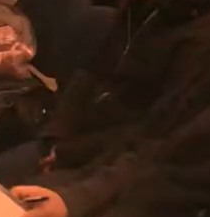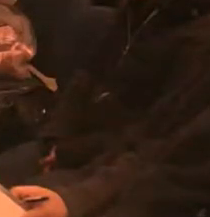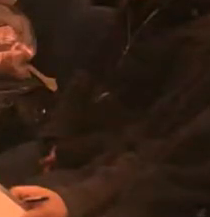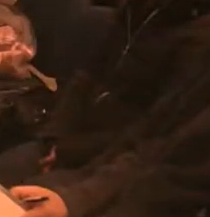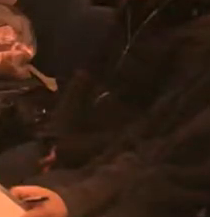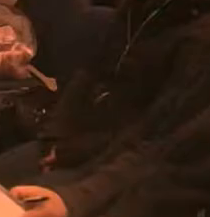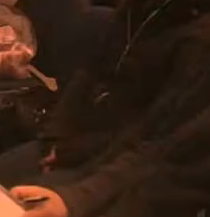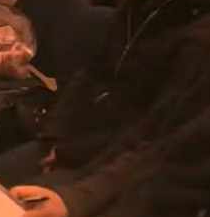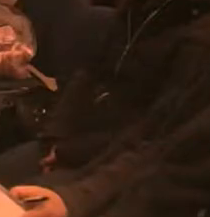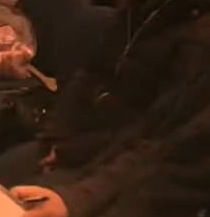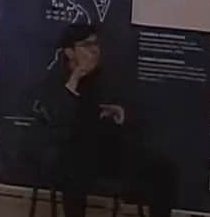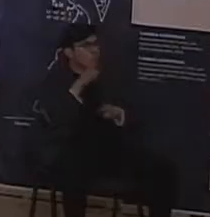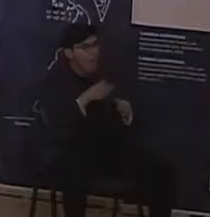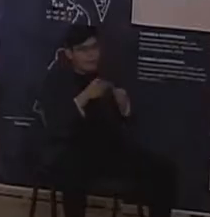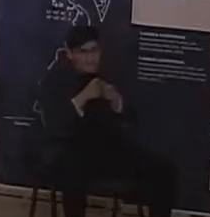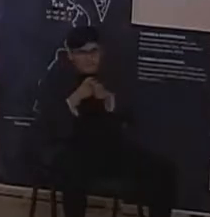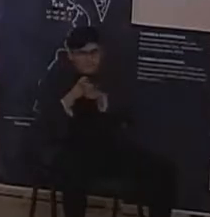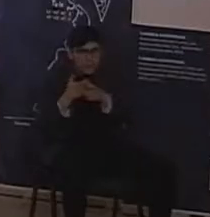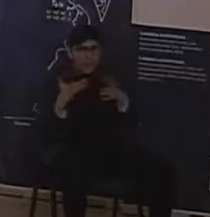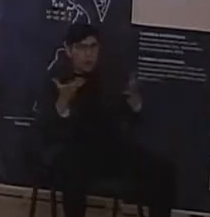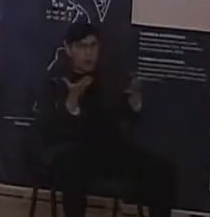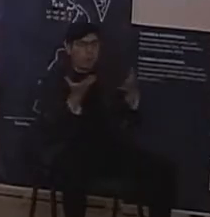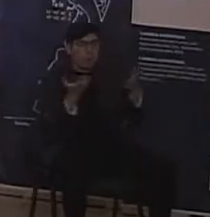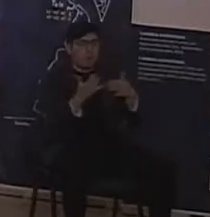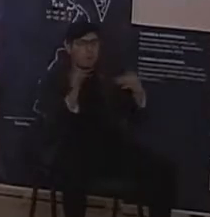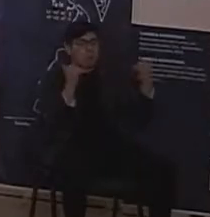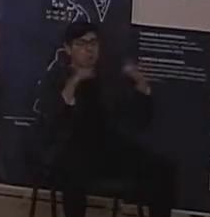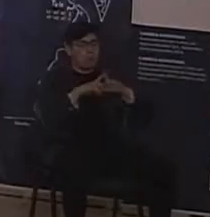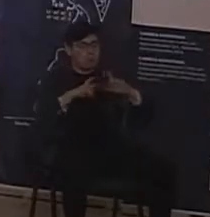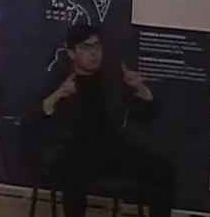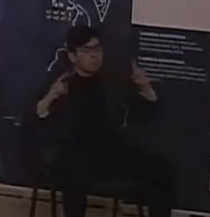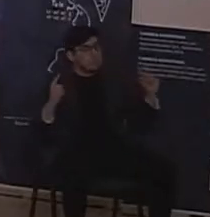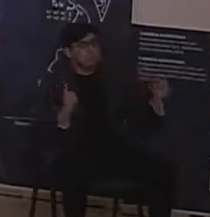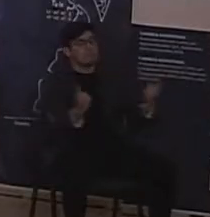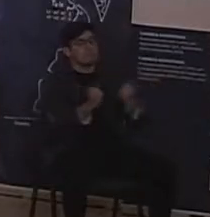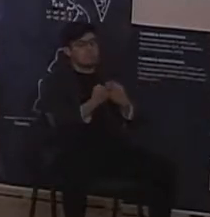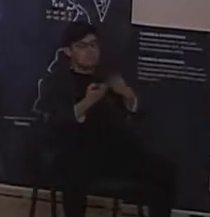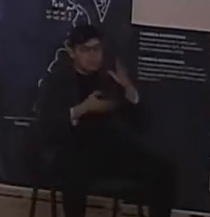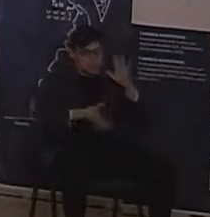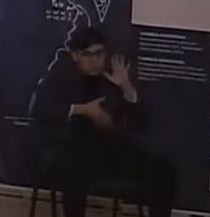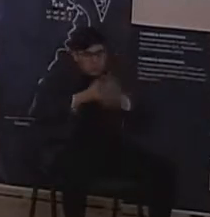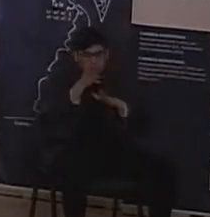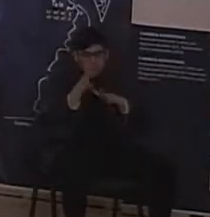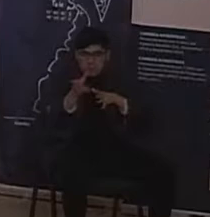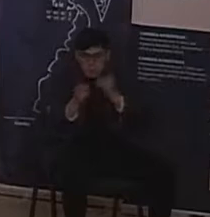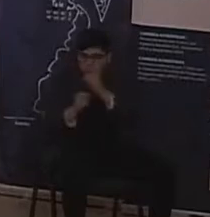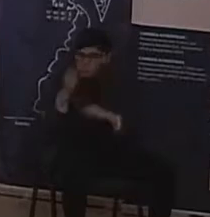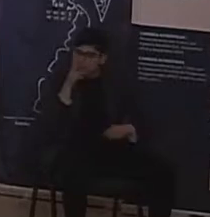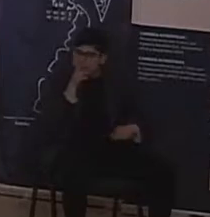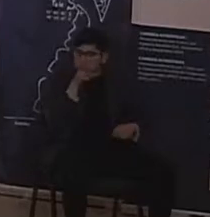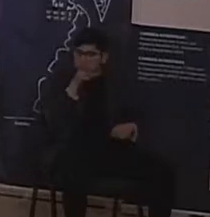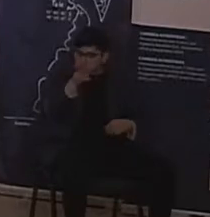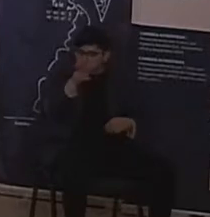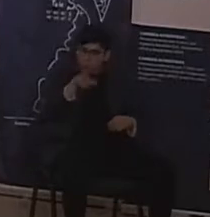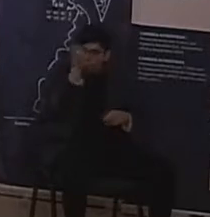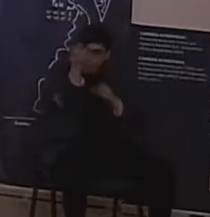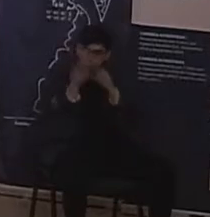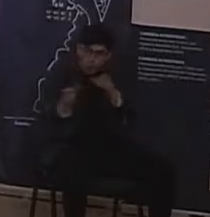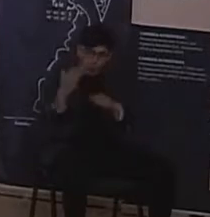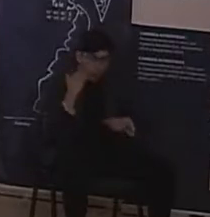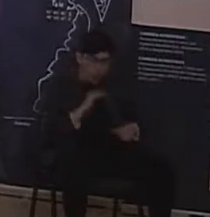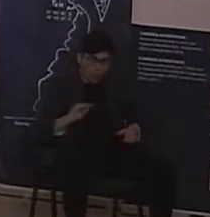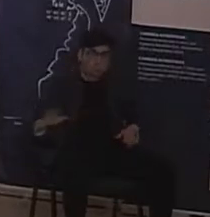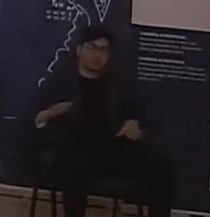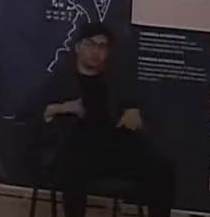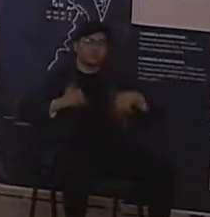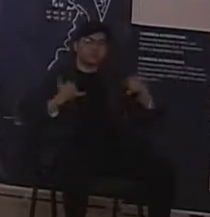demás que habitaban esa juguetería se iban con los niños contentos que querían llevárselos